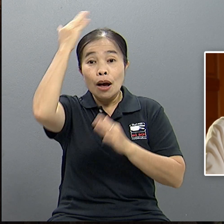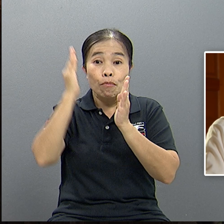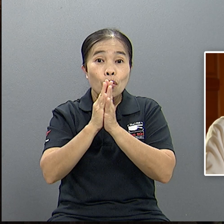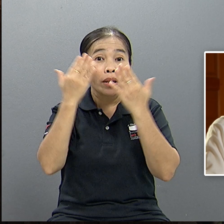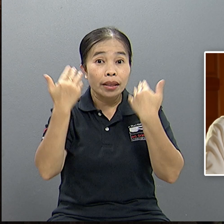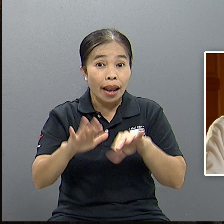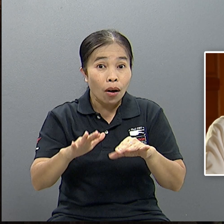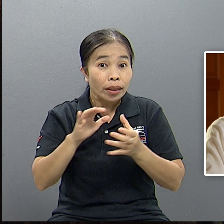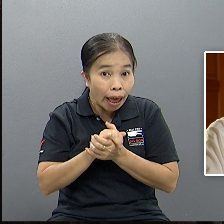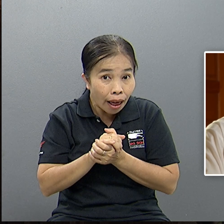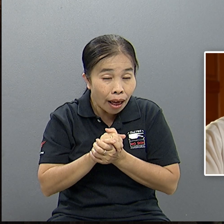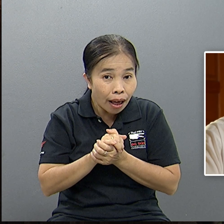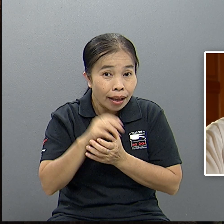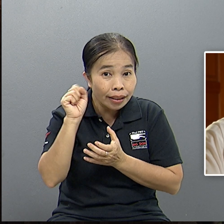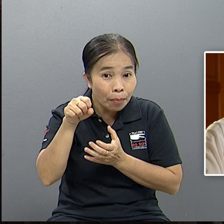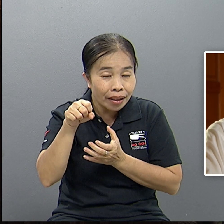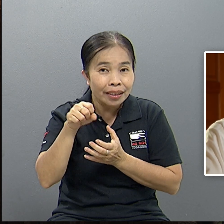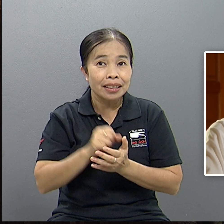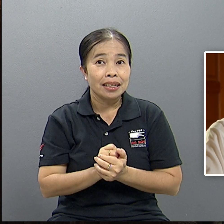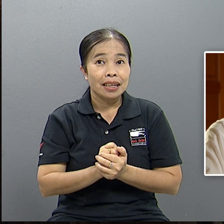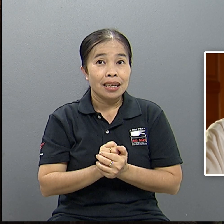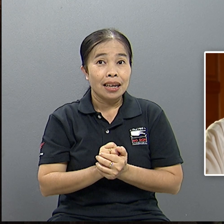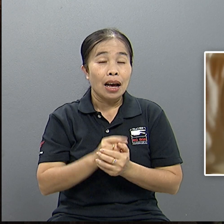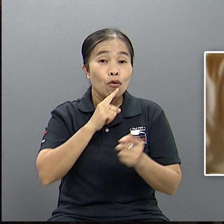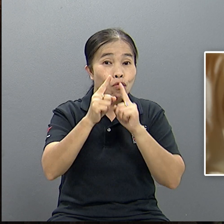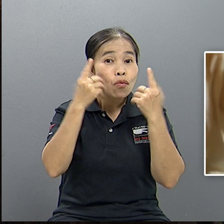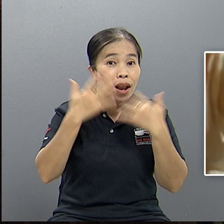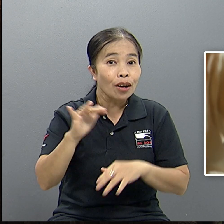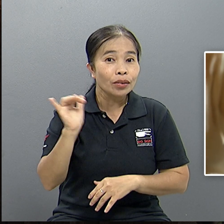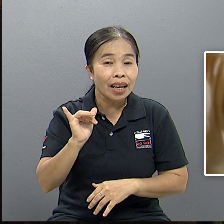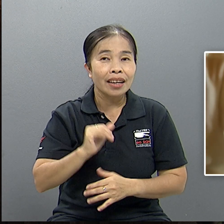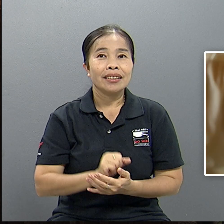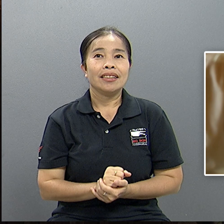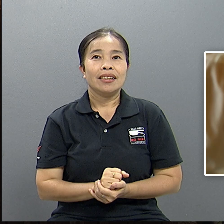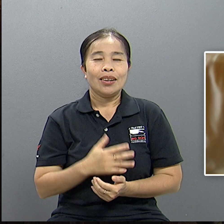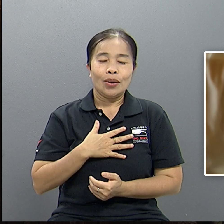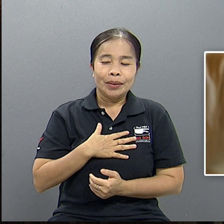านเลยหรือเปล่ามีคู่รักกับเขาหรือยังล่ะ